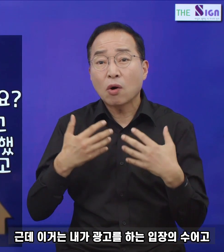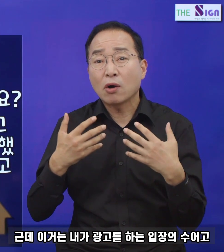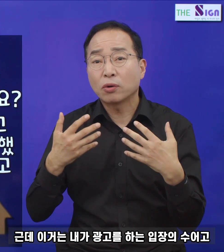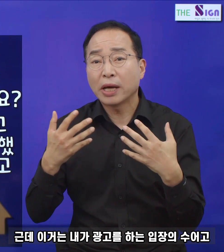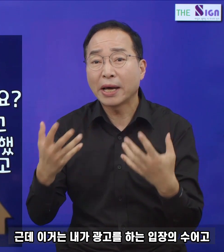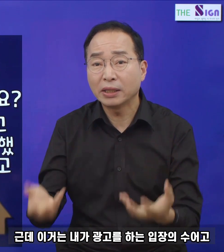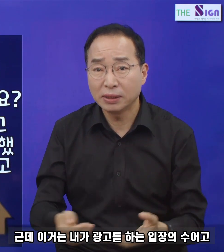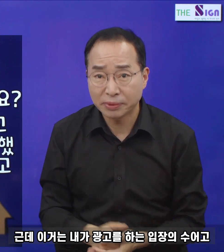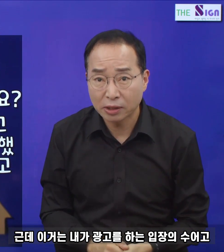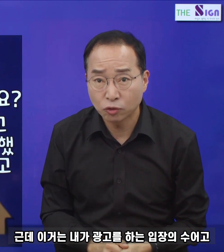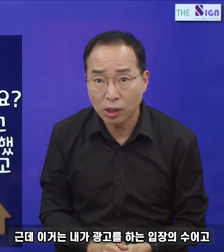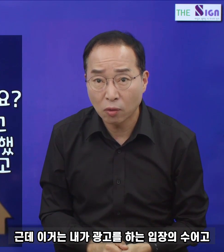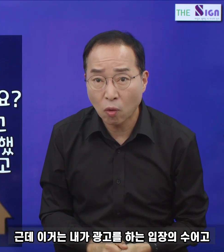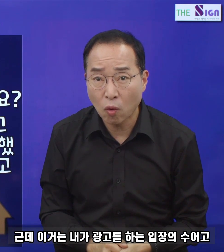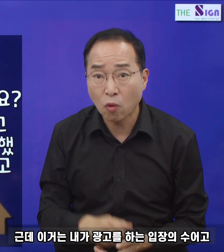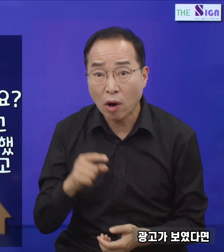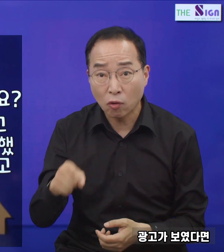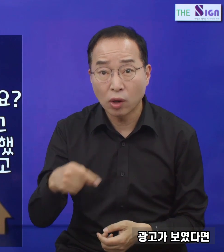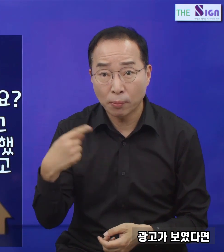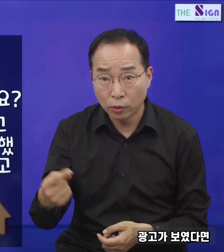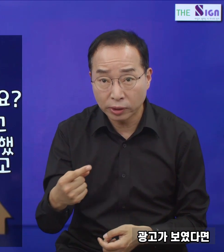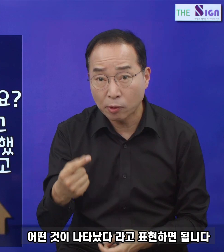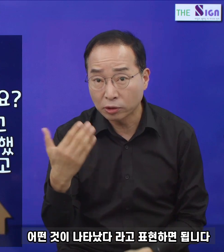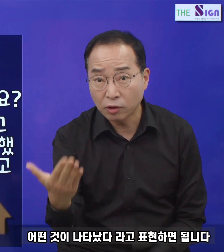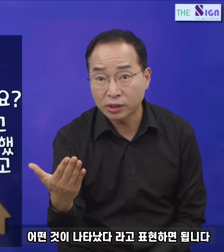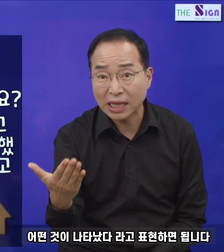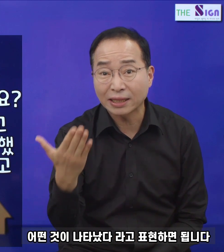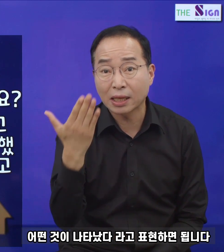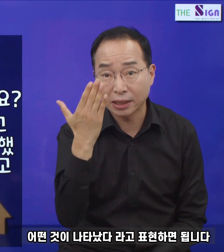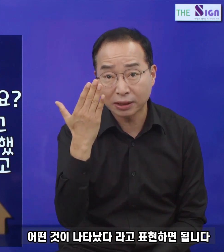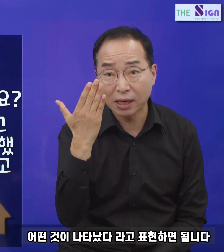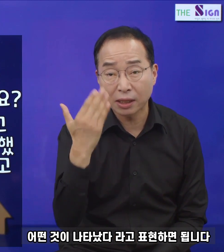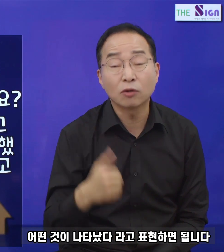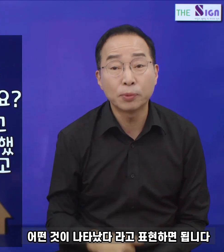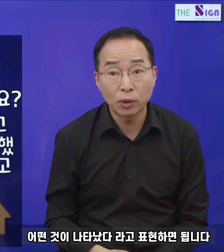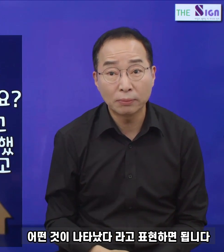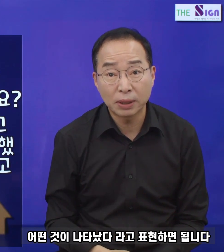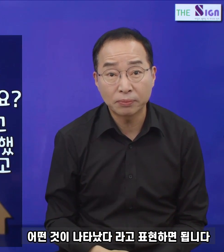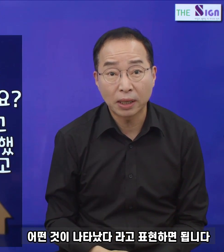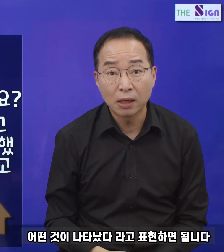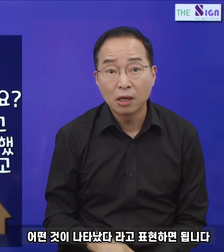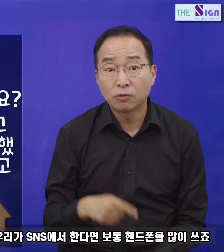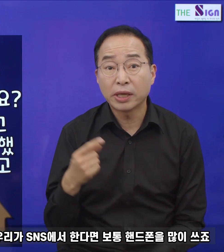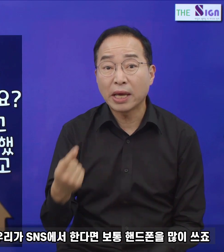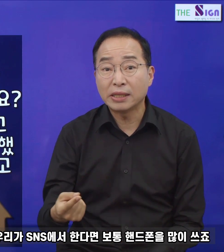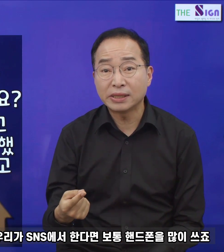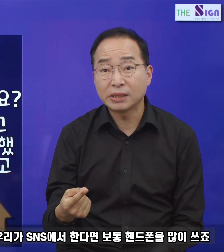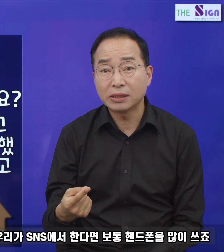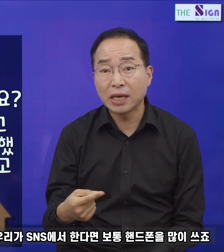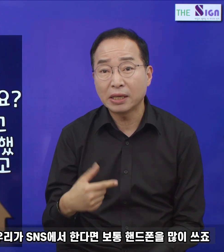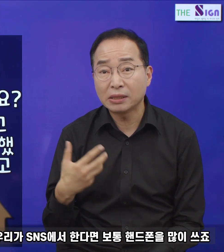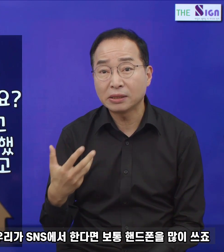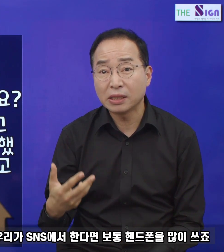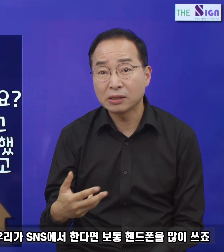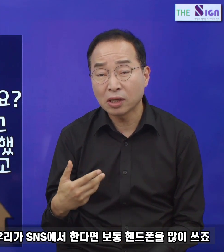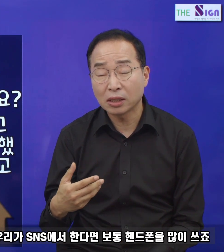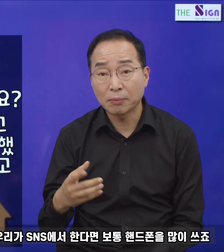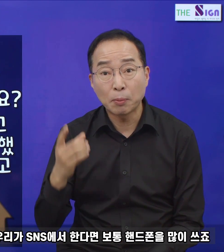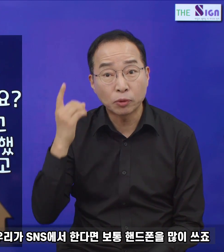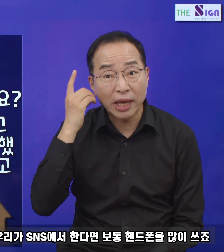광고를 하는 입장인 수화고 광고가 보였다면 어떤 것이 나타났다라고 표현하면 됩니다. 우리가 SNS에서 한다면 보통